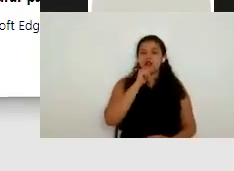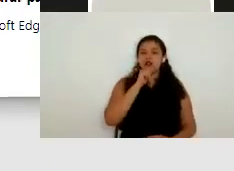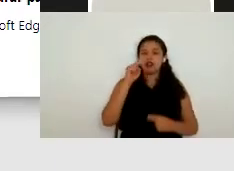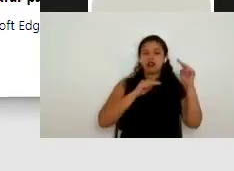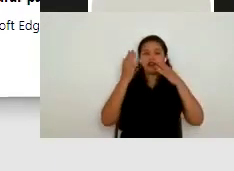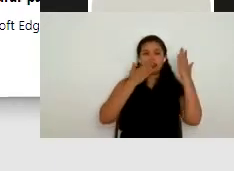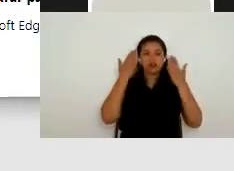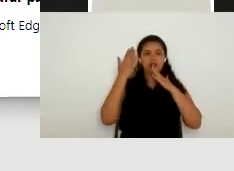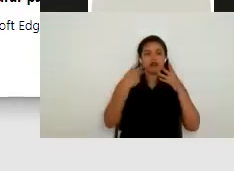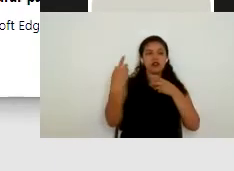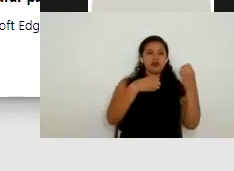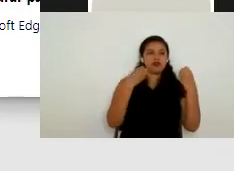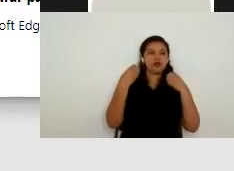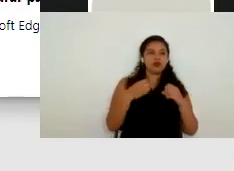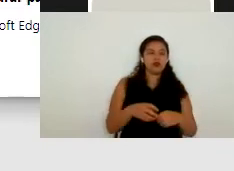la ocupación